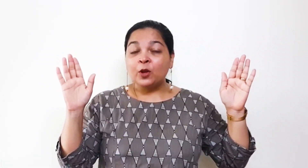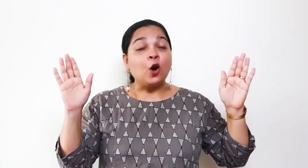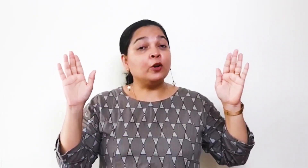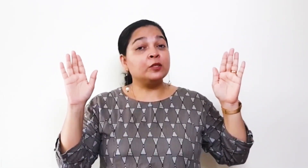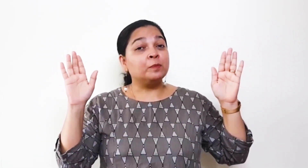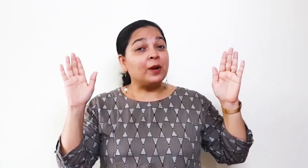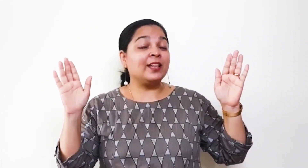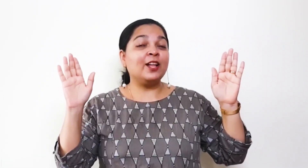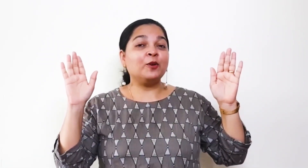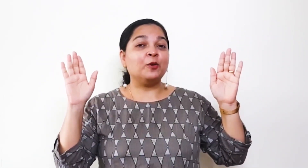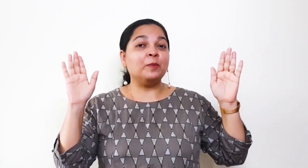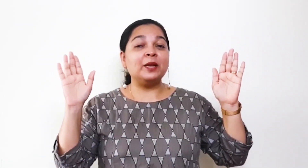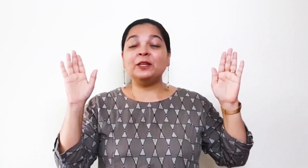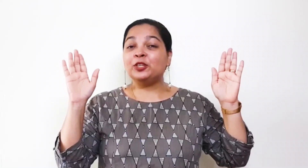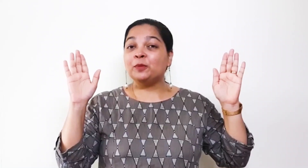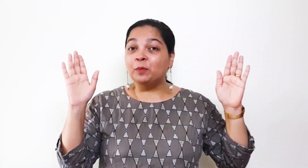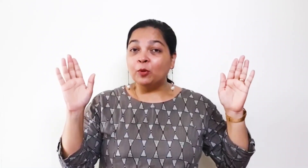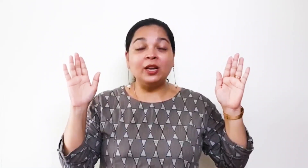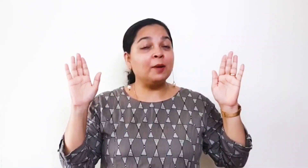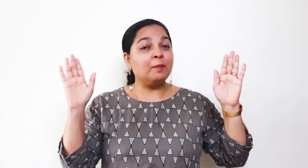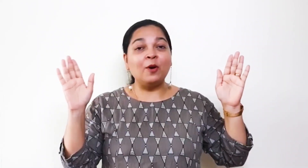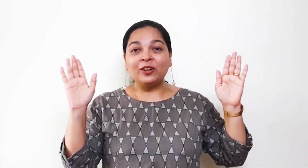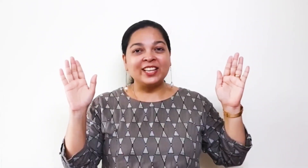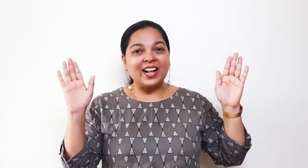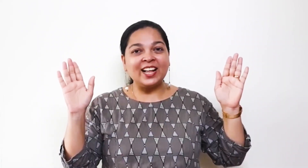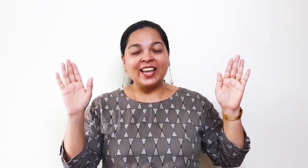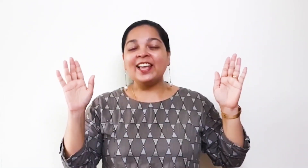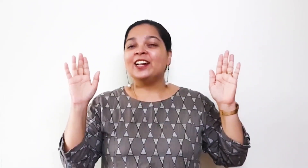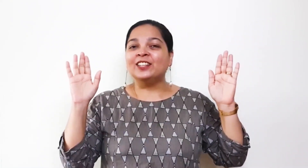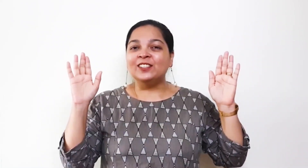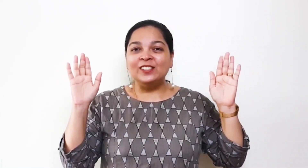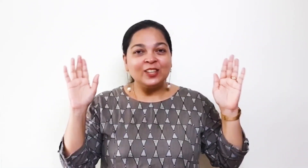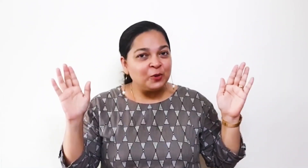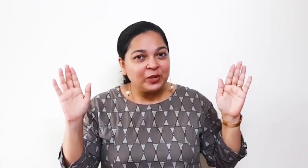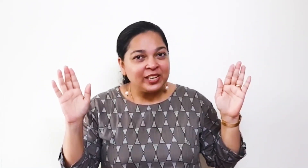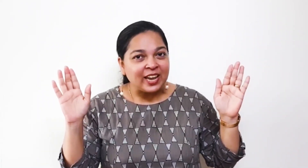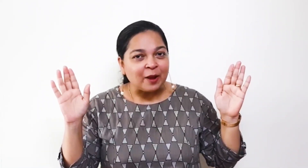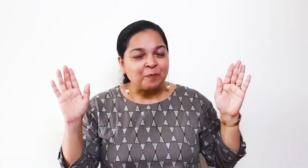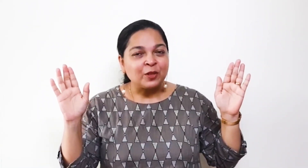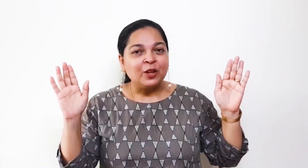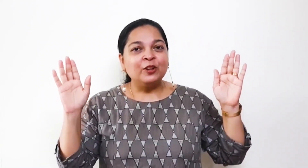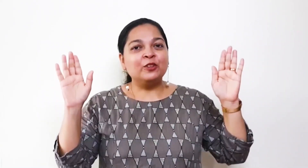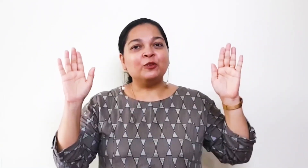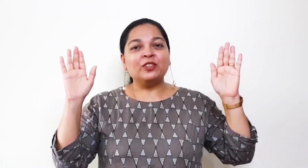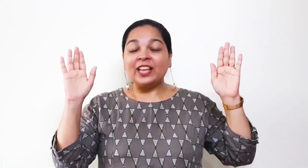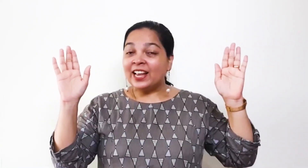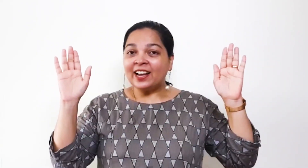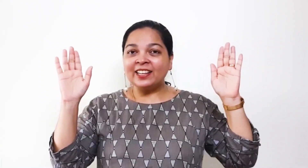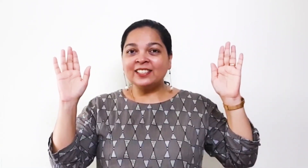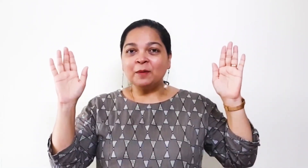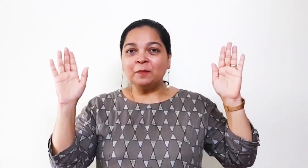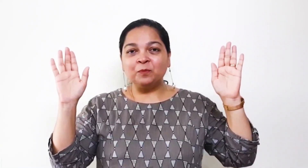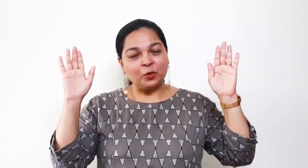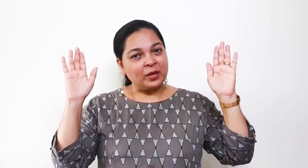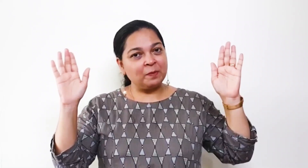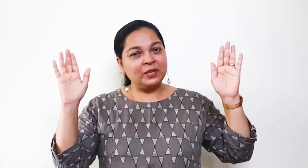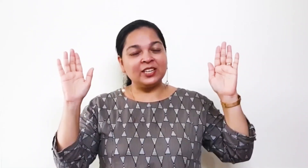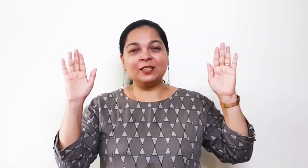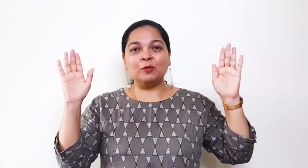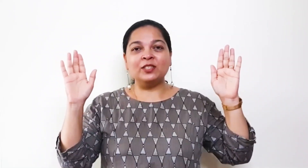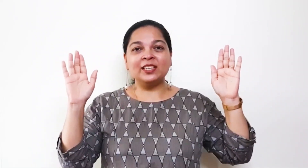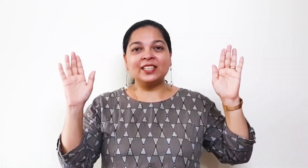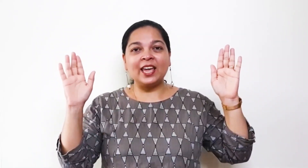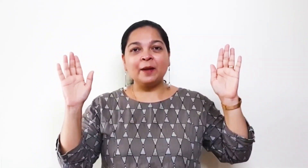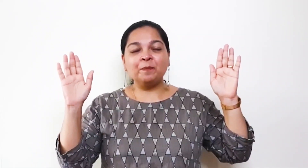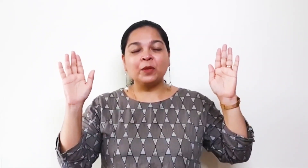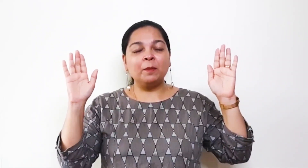करना और इस प्रार्थना को मेरे पीछे बोलना बहुत क्या है, जरूरी है। तो तैयार है सब, तो मेरे पीछे